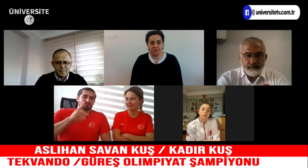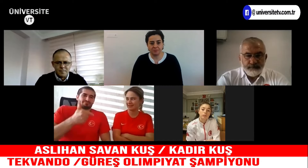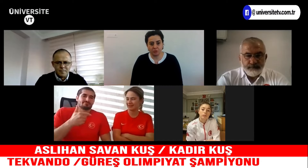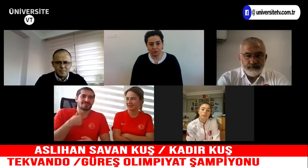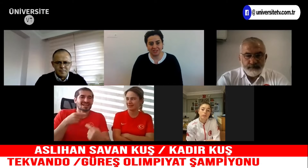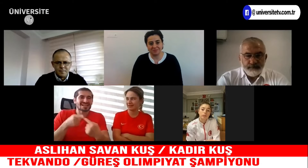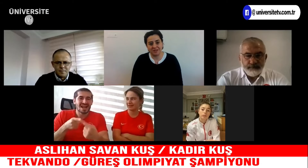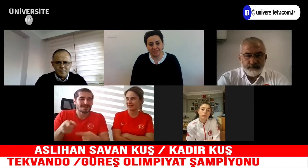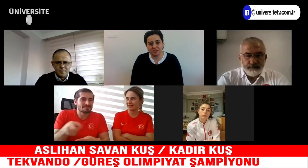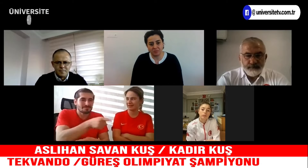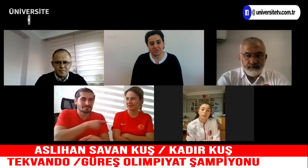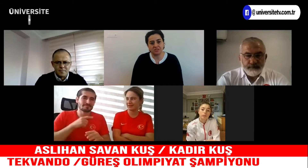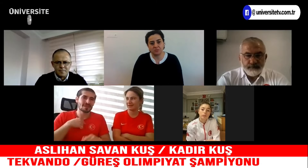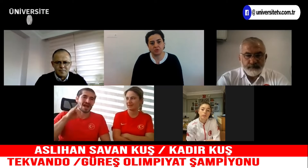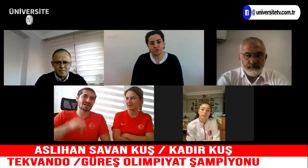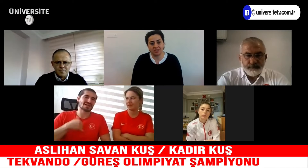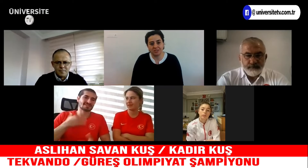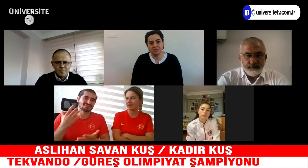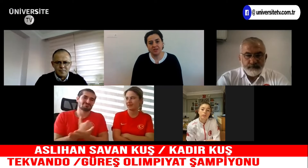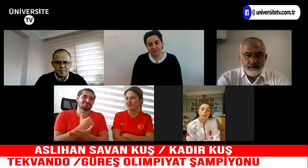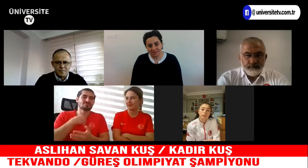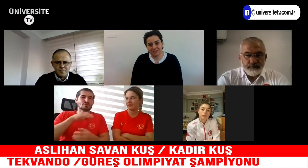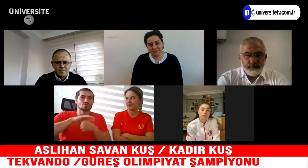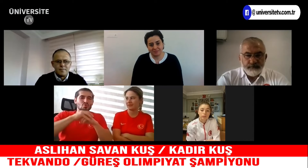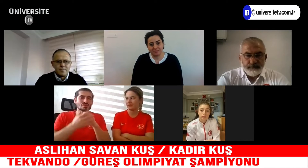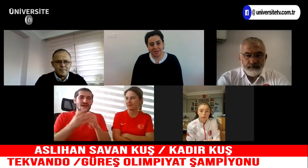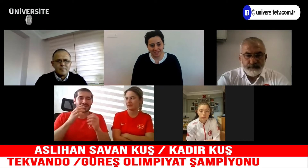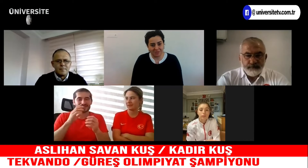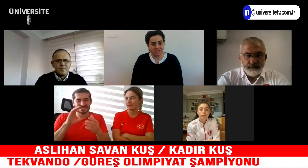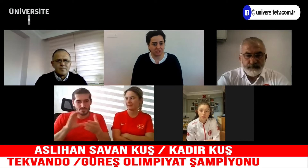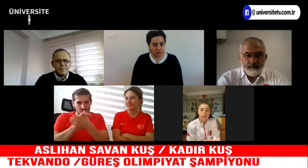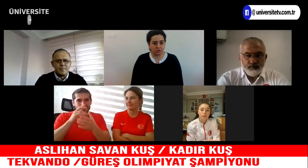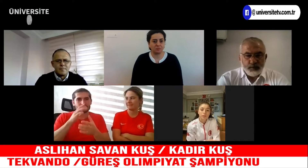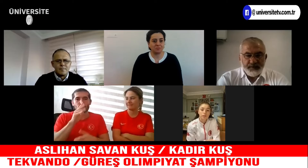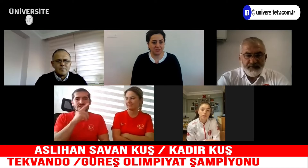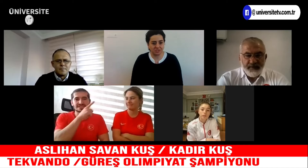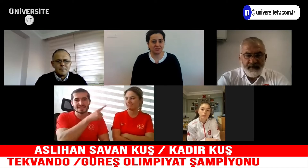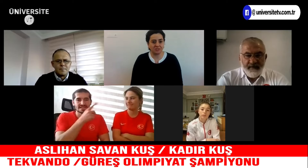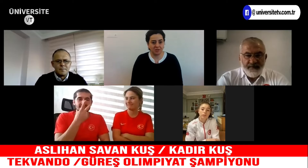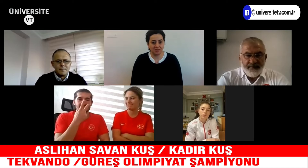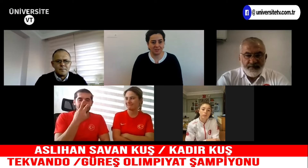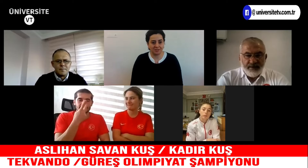Onlardan büyüklerimden ve daha başarılı sporculardan edinmeye çalışıyorum.